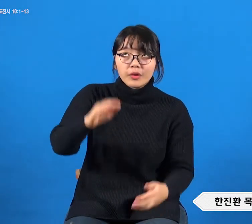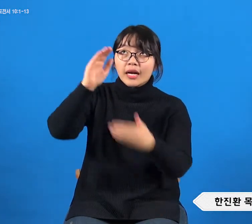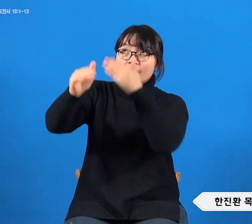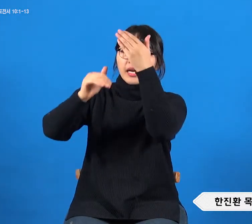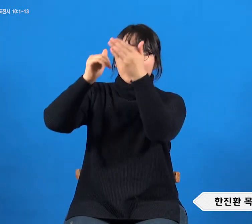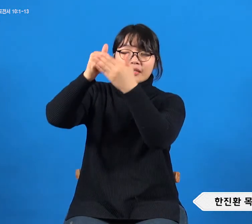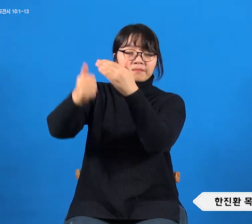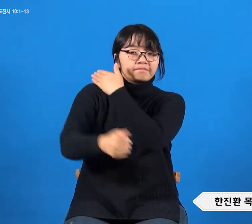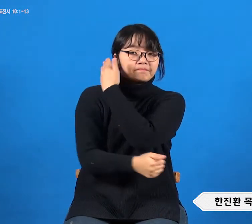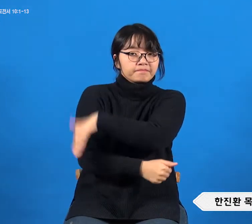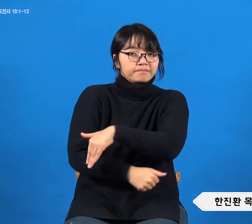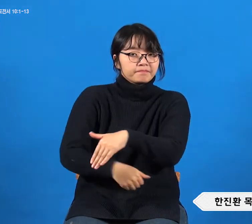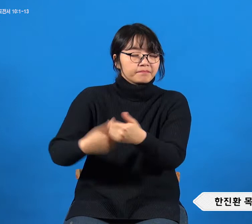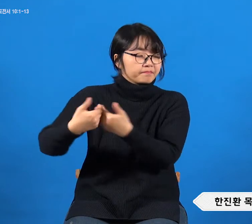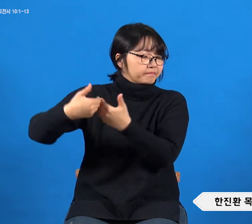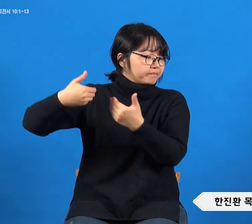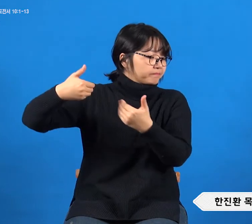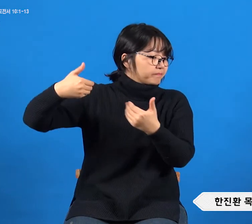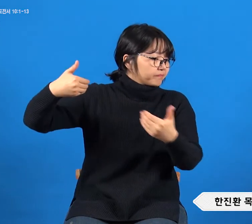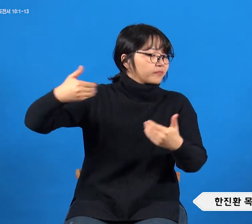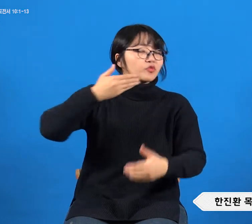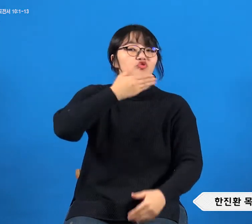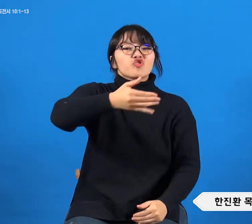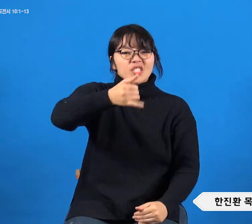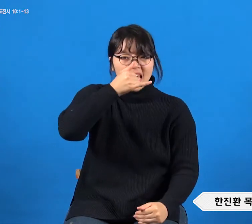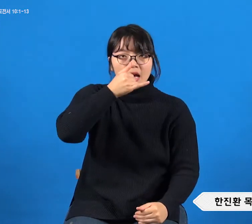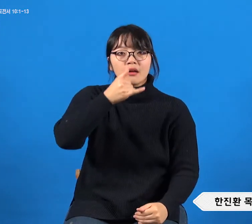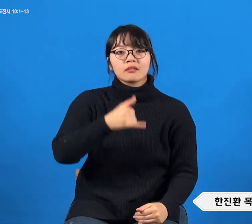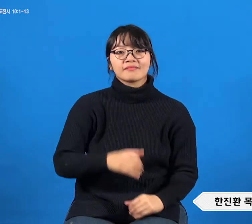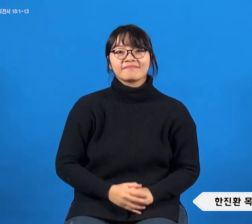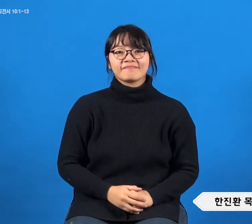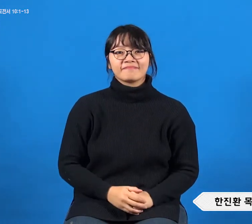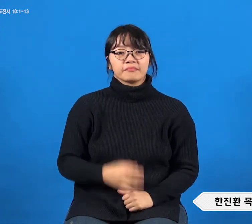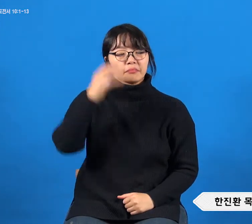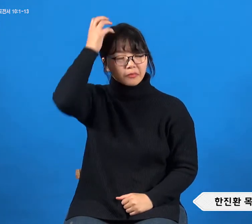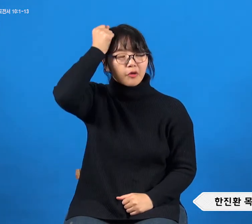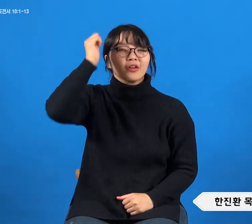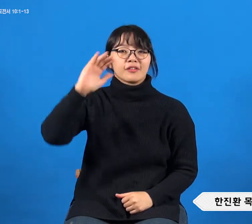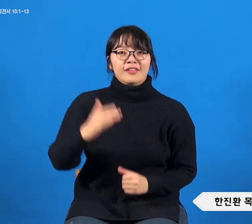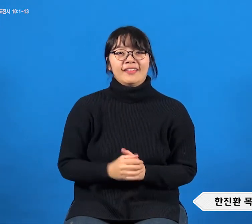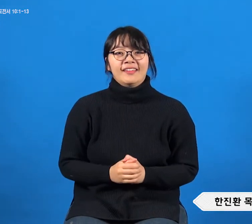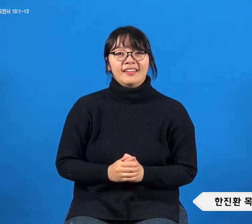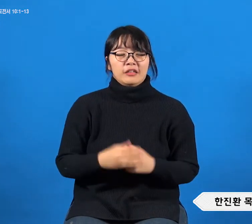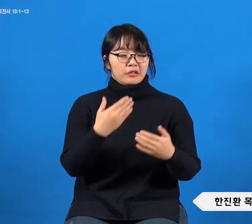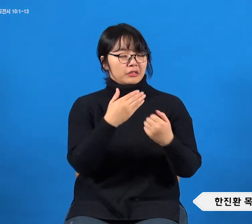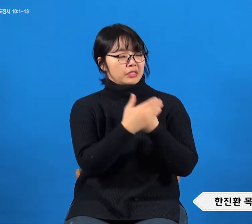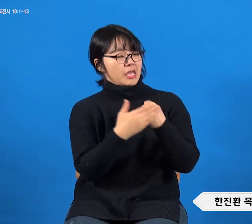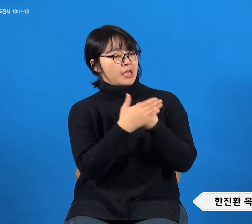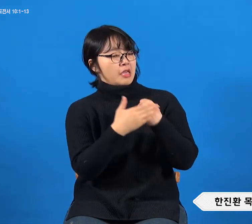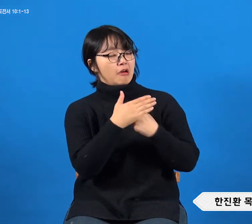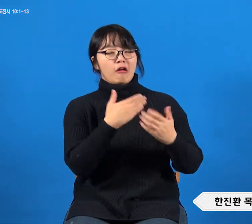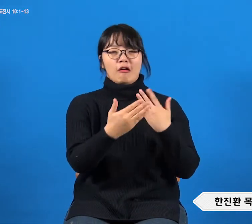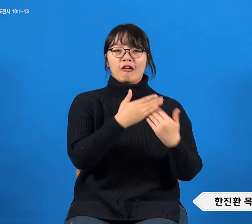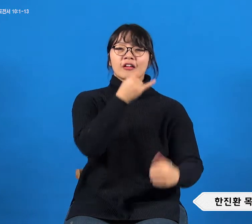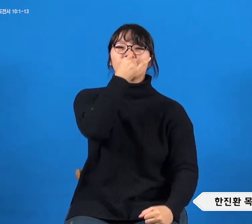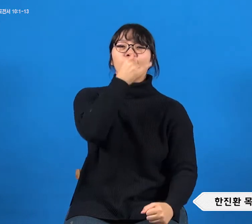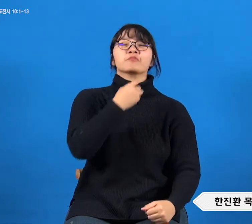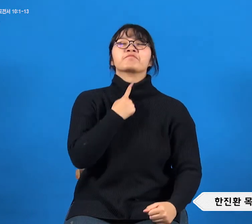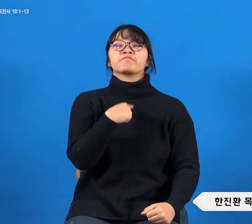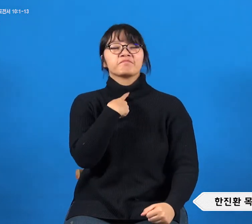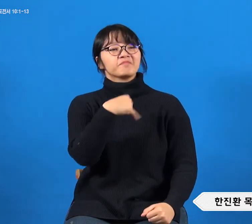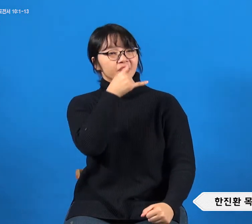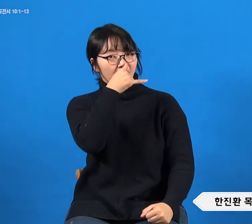하나님을 저버리고 배교의 길로 갈 수 있다는 것입니다. 아무리 놀라운 기적을 경험했어도, 아무리